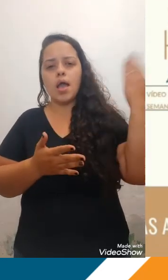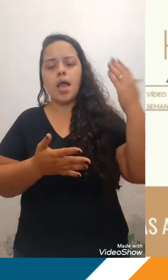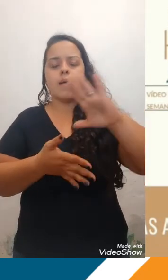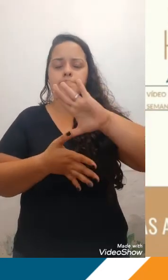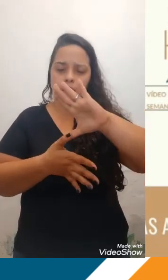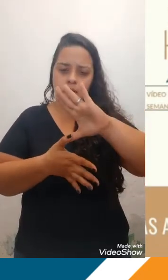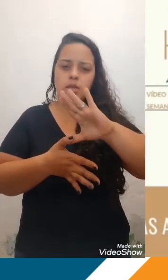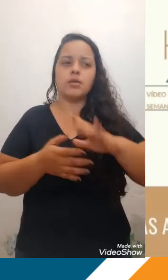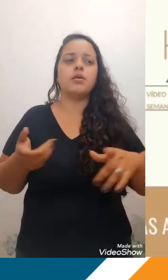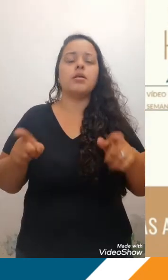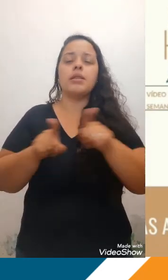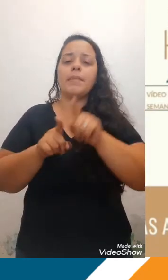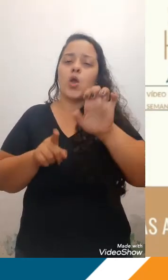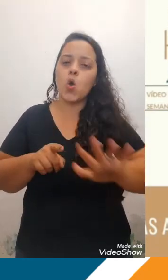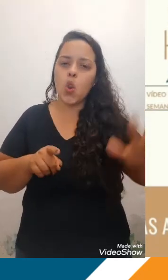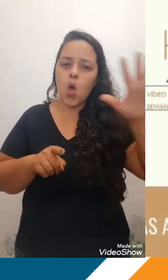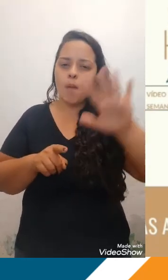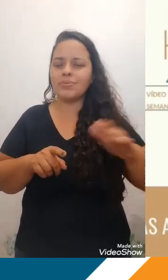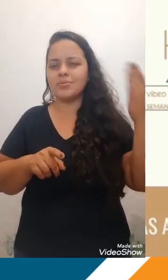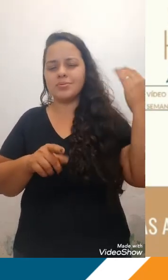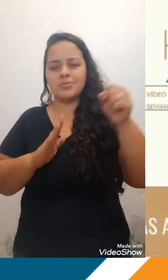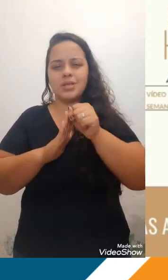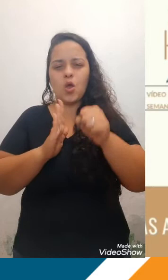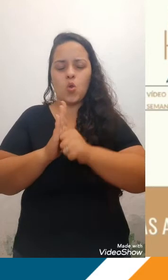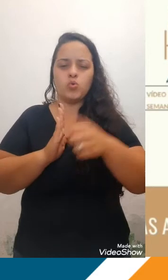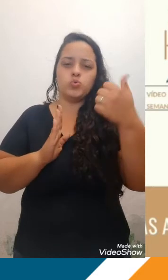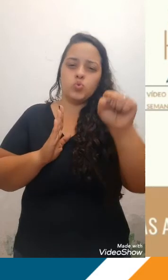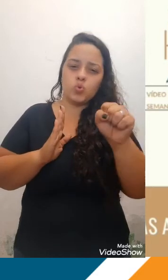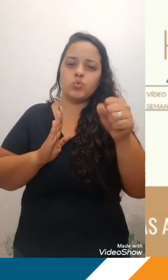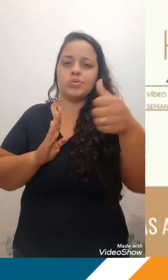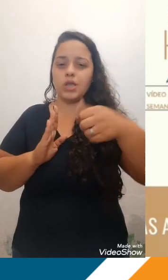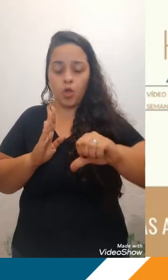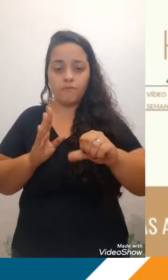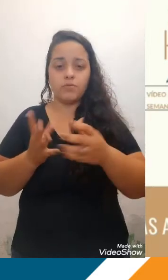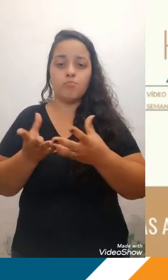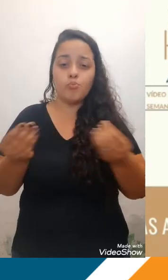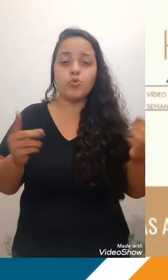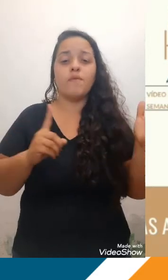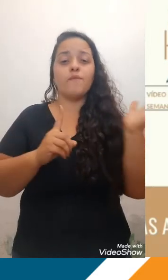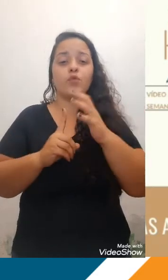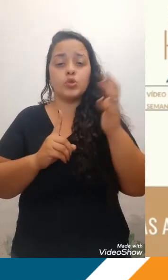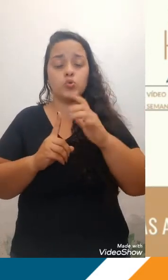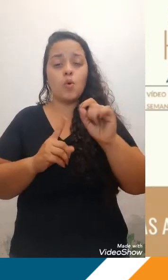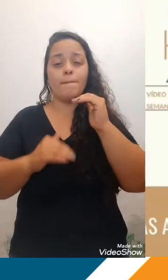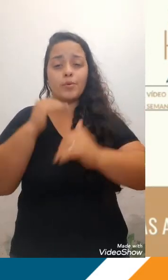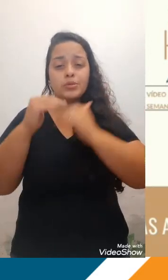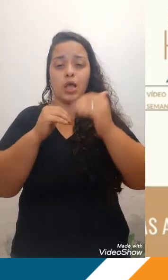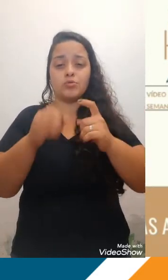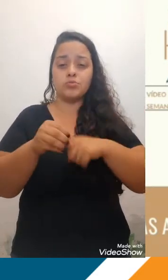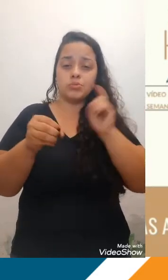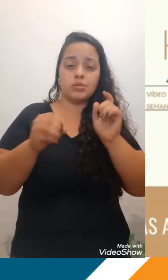nas Américas e na Europa durante os séculos XVIII e XIX, que muito influenciaram nos processos